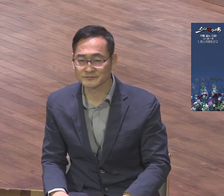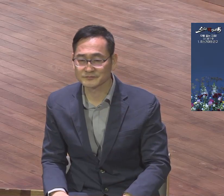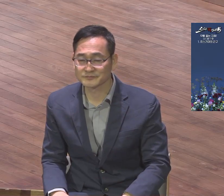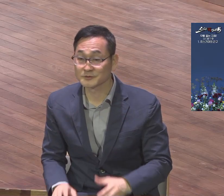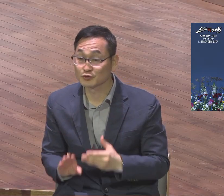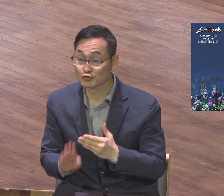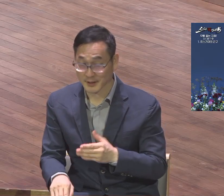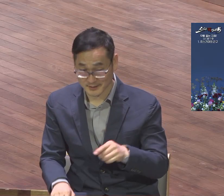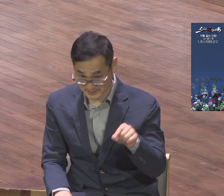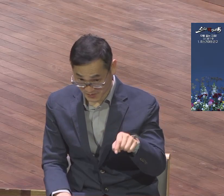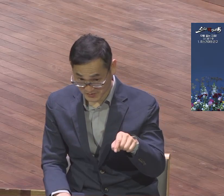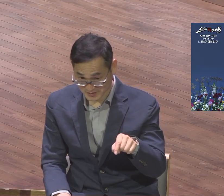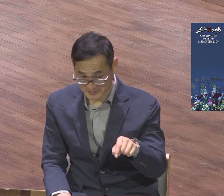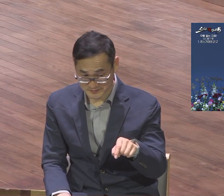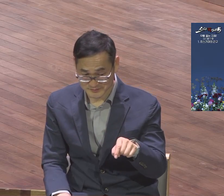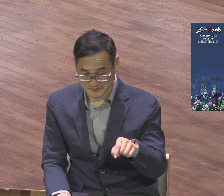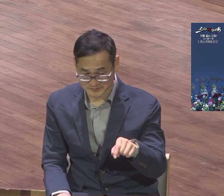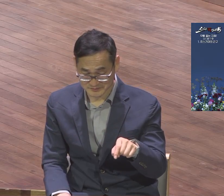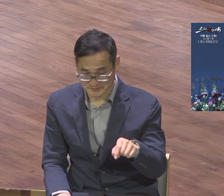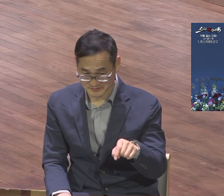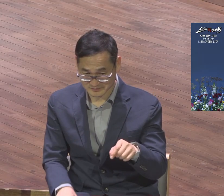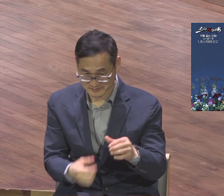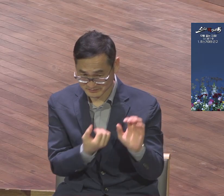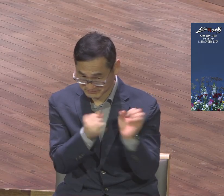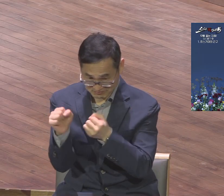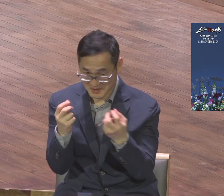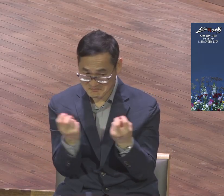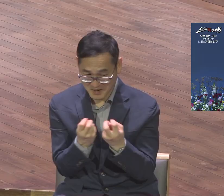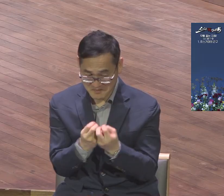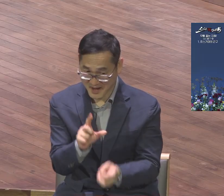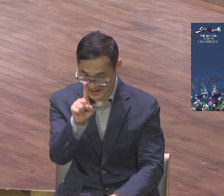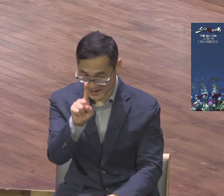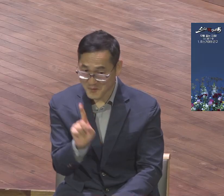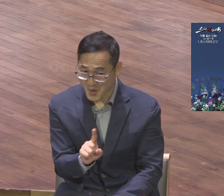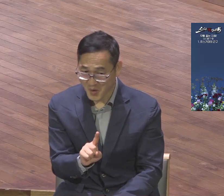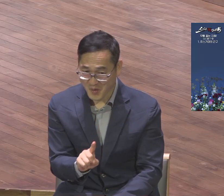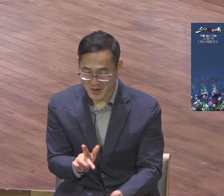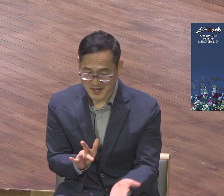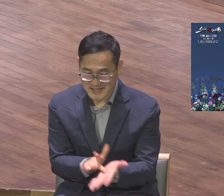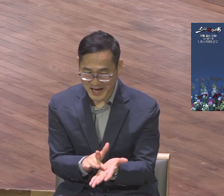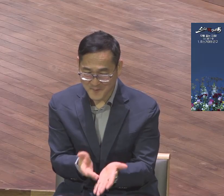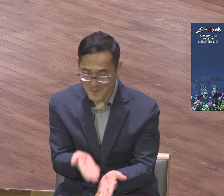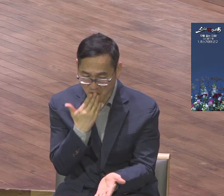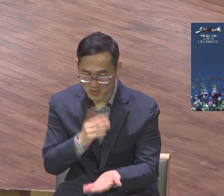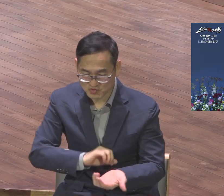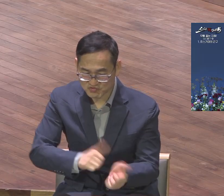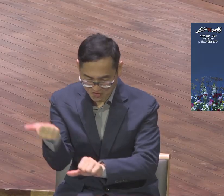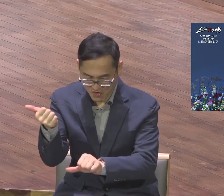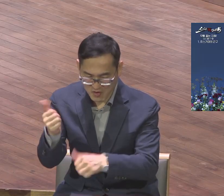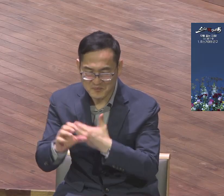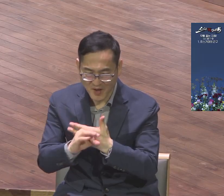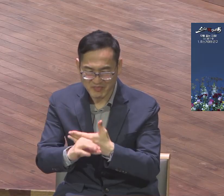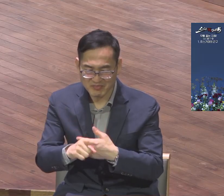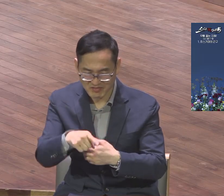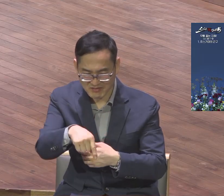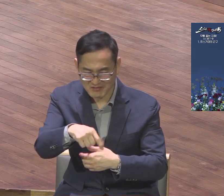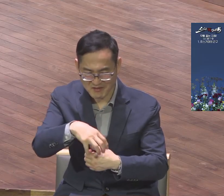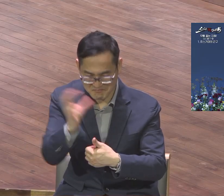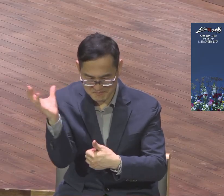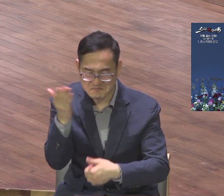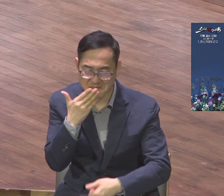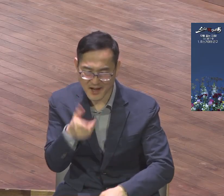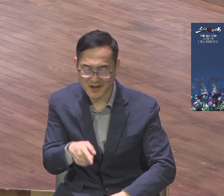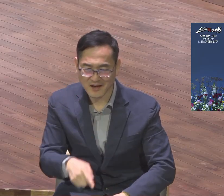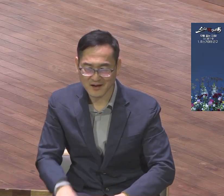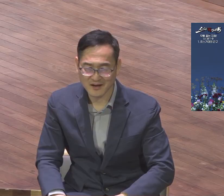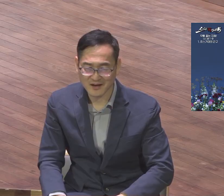이제 여기서는 빠져나온 길을 한 길밖에 없다. 독약 먹고 죽으라. 그 길밖에 없다. 독약 먹어도